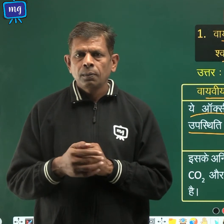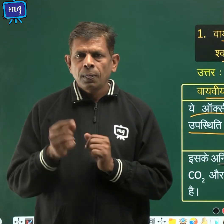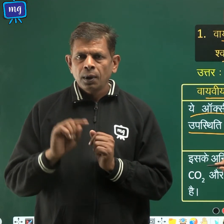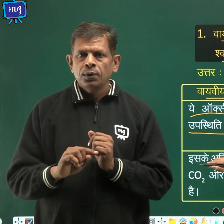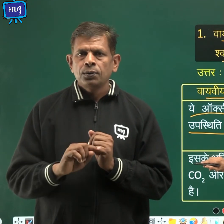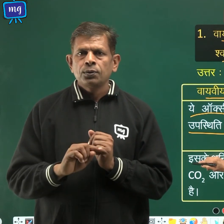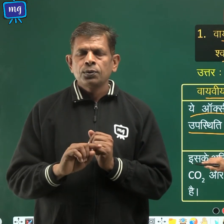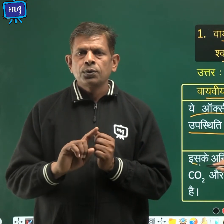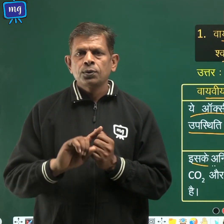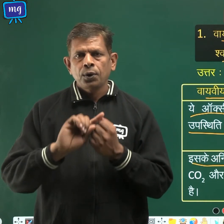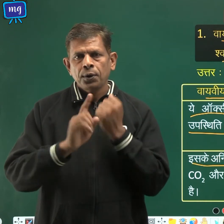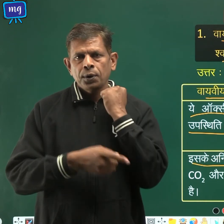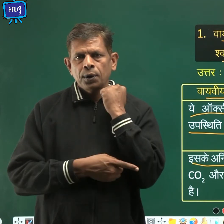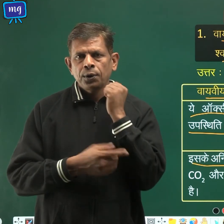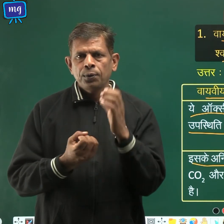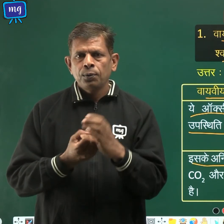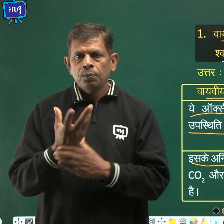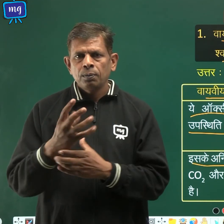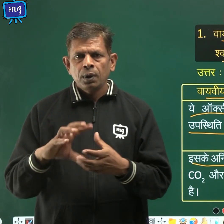इसके अंतिम उत्पाद